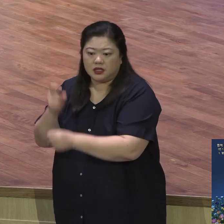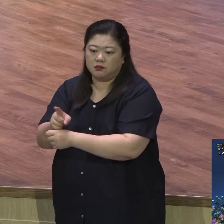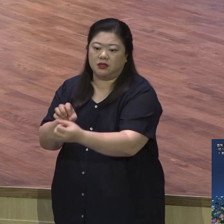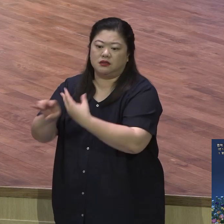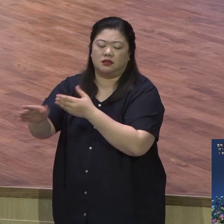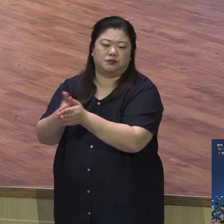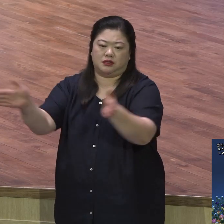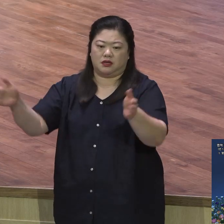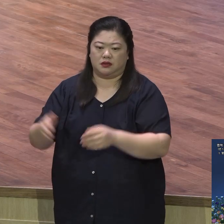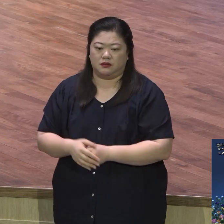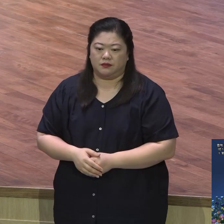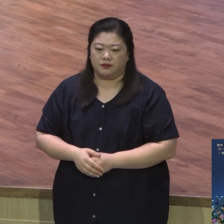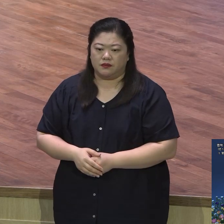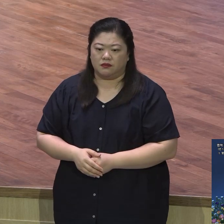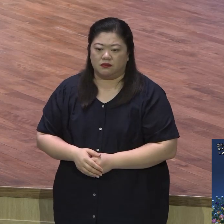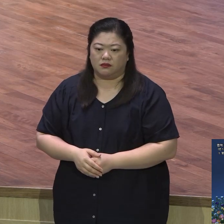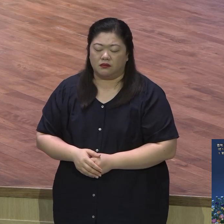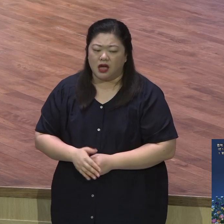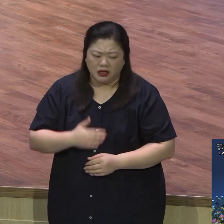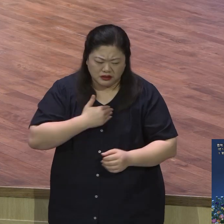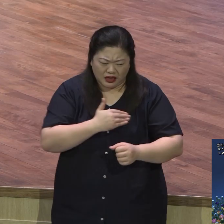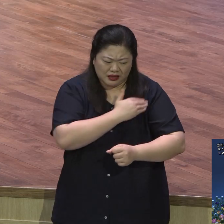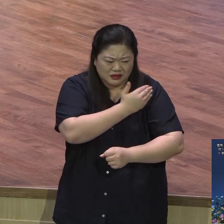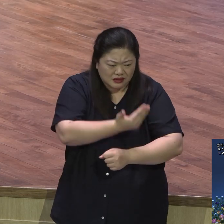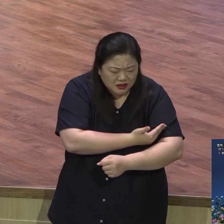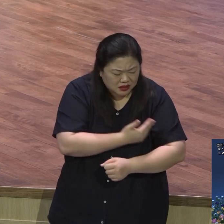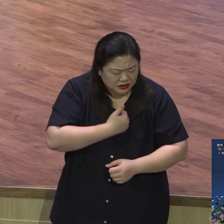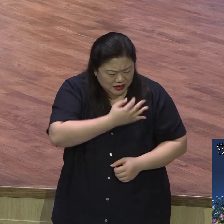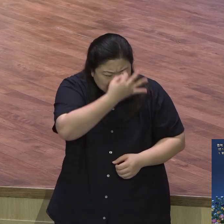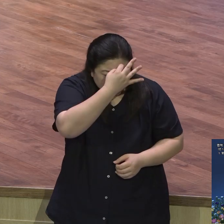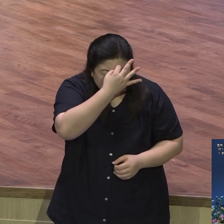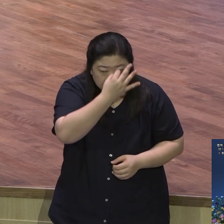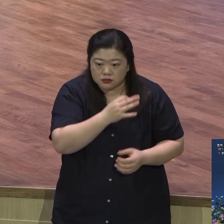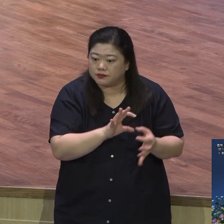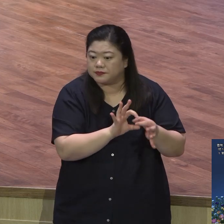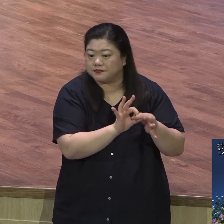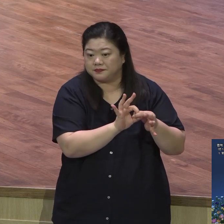내 능력 보지 말하니까 하나님 능력 보라니까요 내 행팬 보지 말고